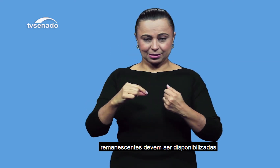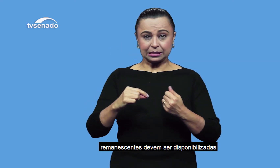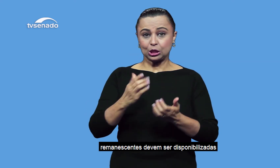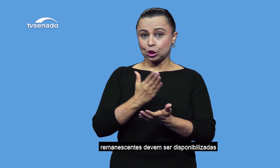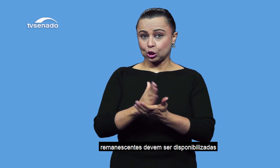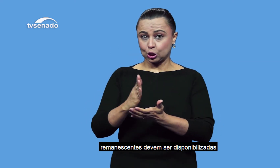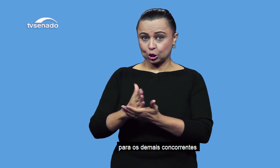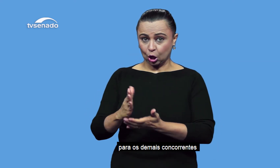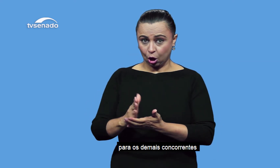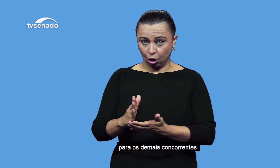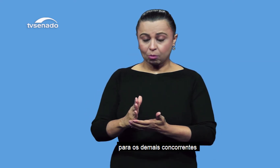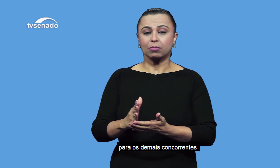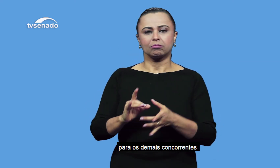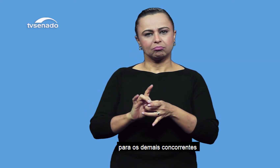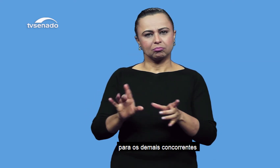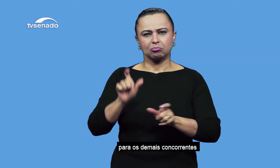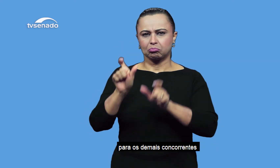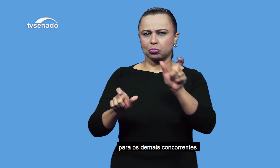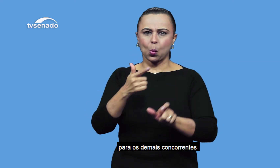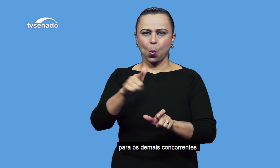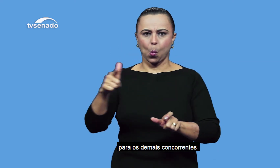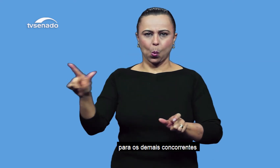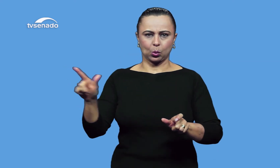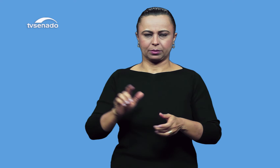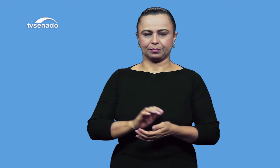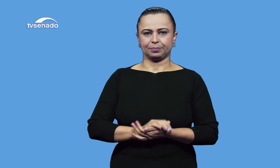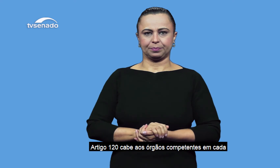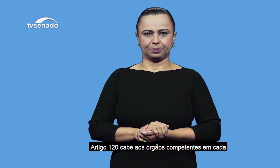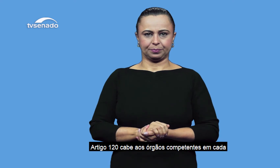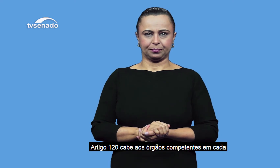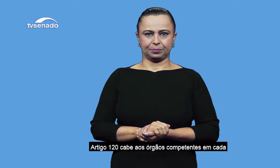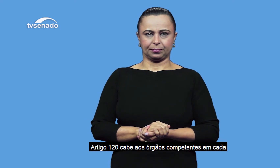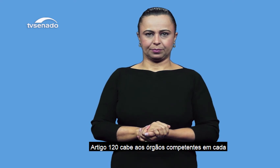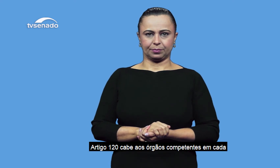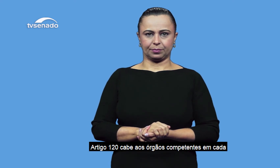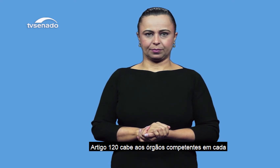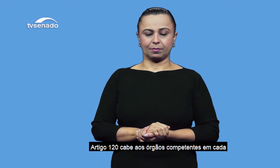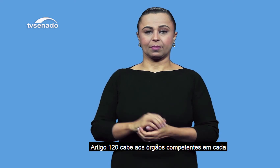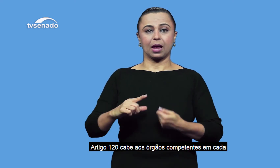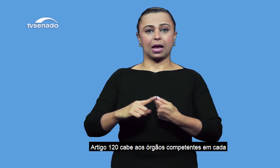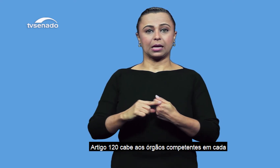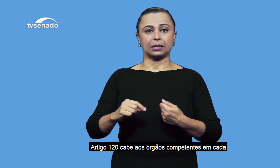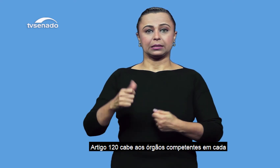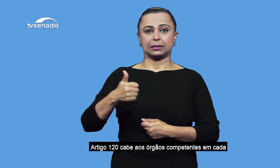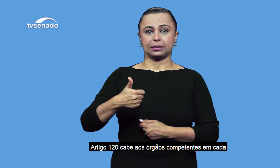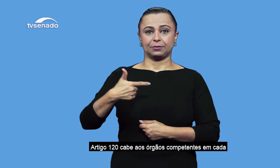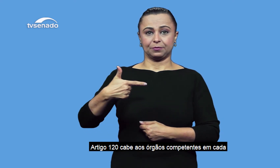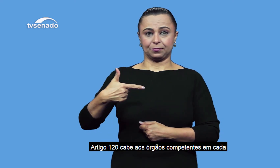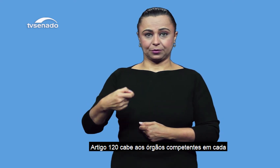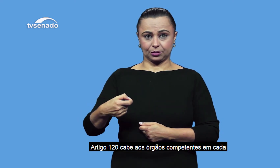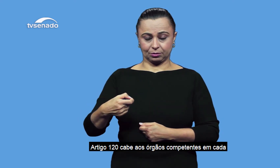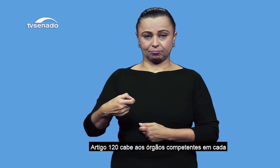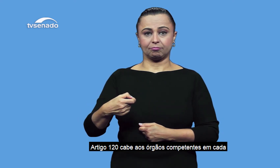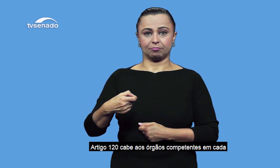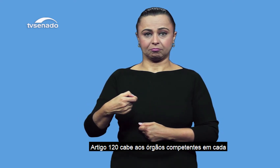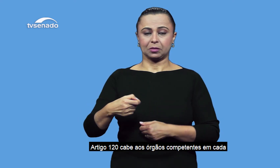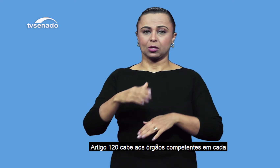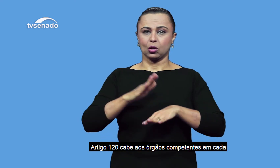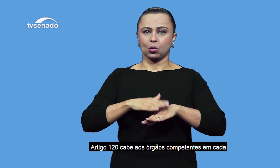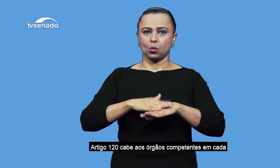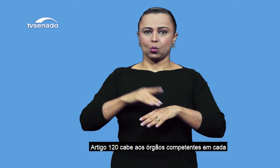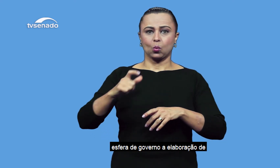disponibilizadas para os demais concorrentes artigo 120 cabe aos órgãos competentes